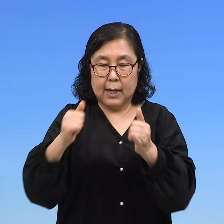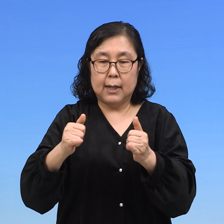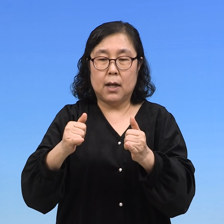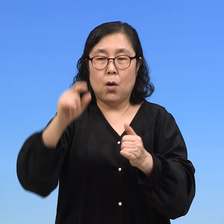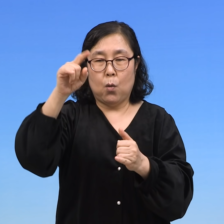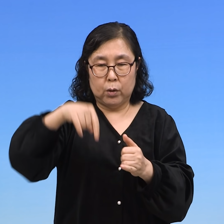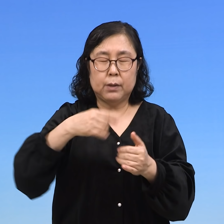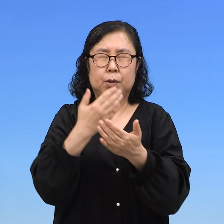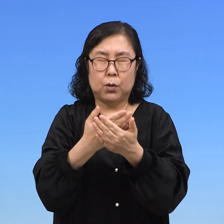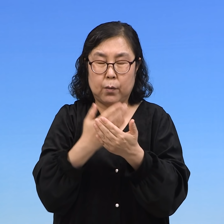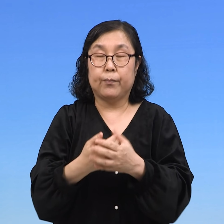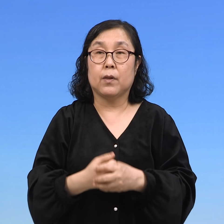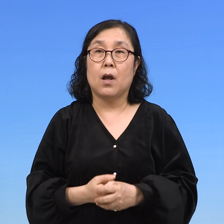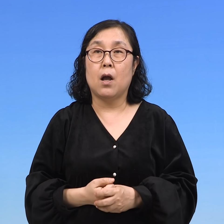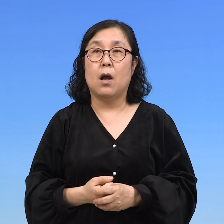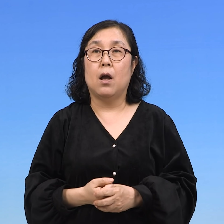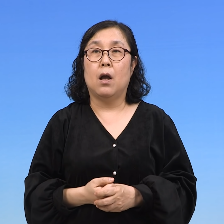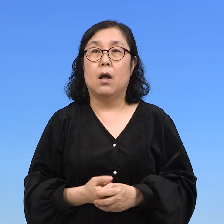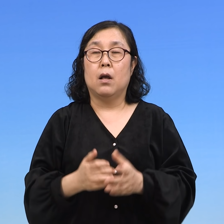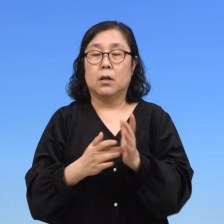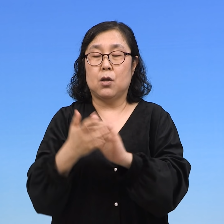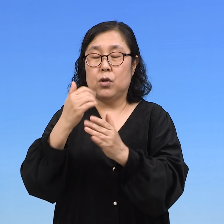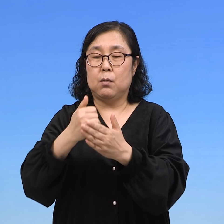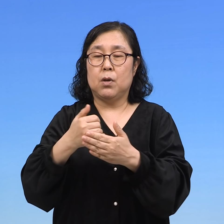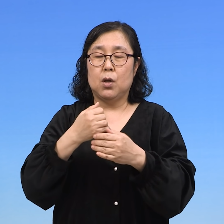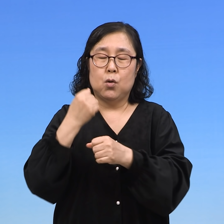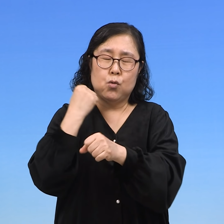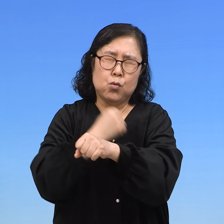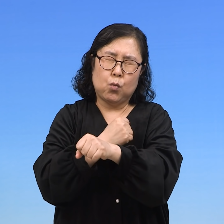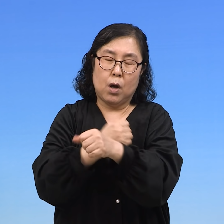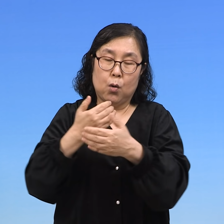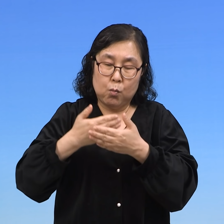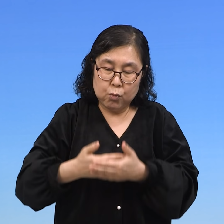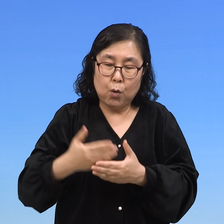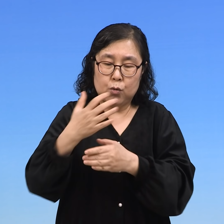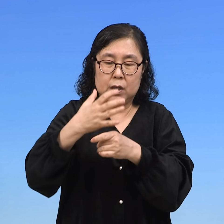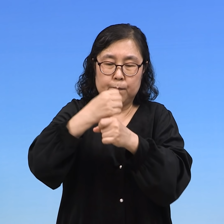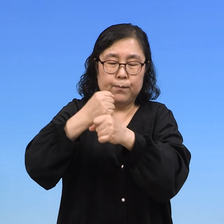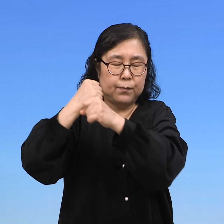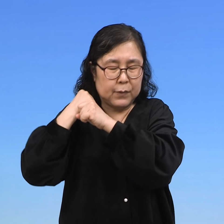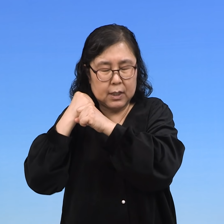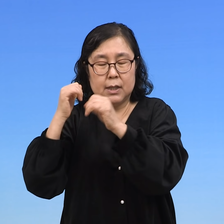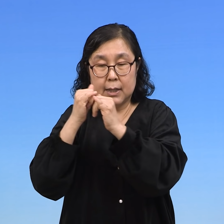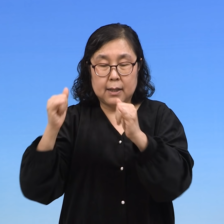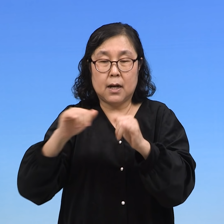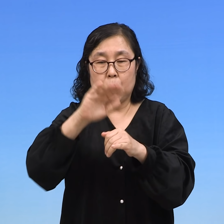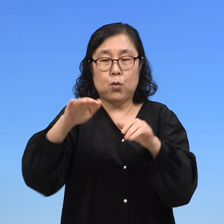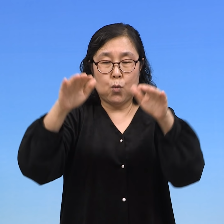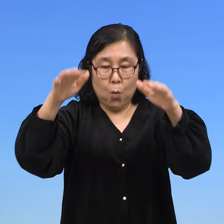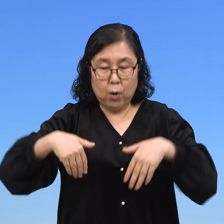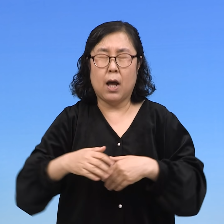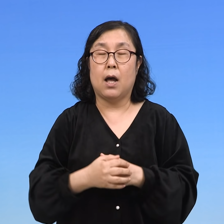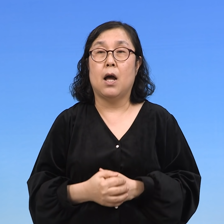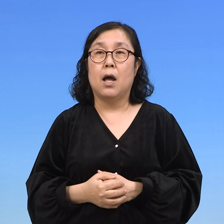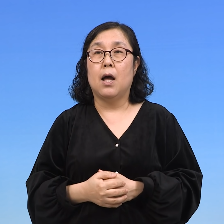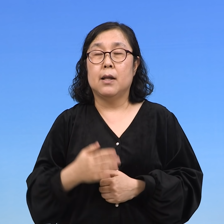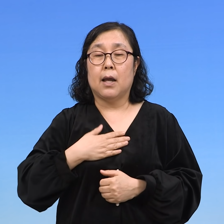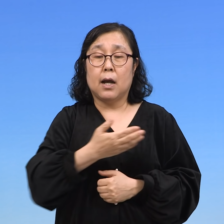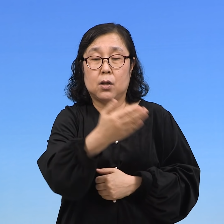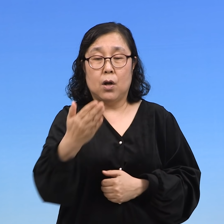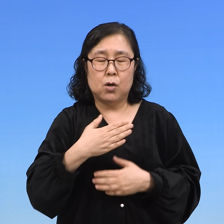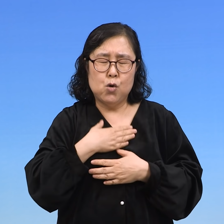나오시기를 바랍니다 주님이 수고하고 무거운 짐진자들아 다 내게로 오라 내가 너희를 쉬게 하겠다 그 외로